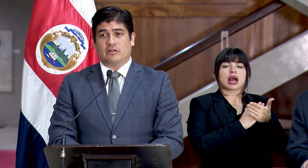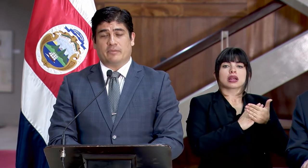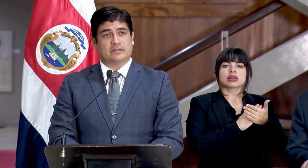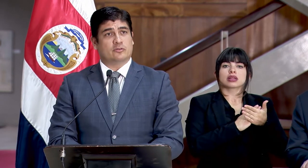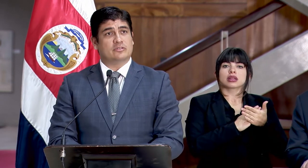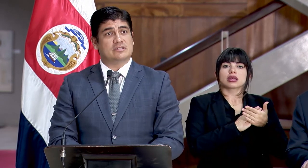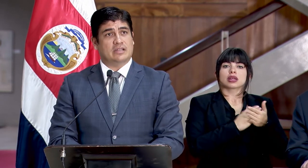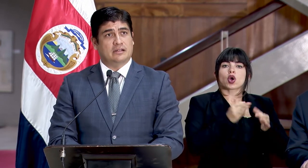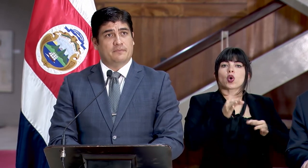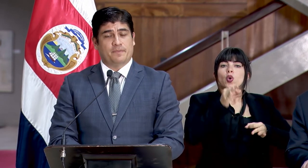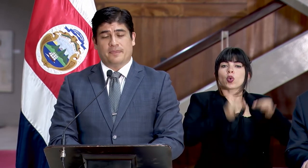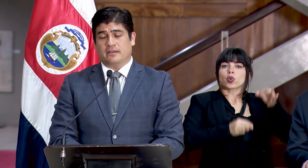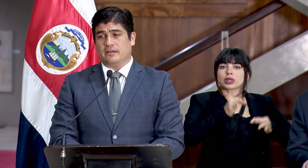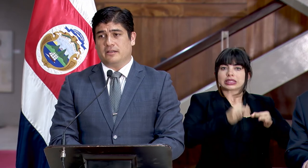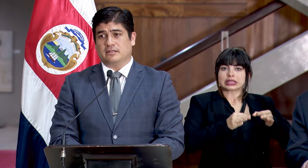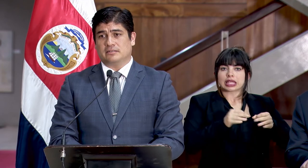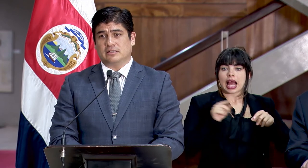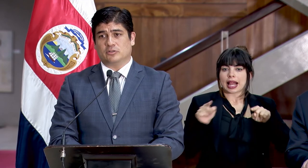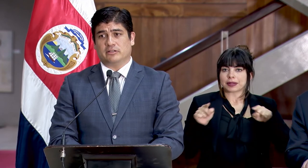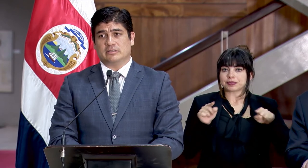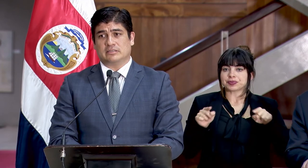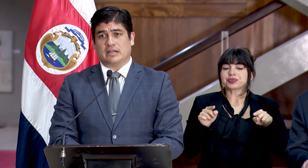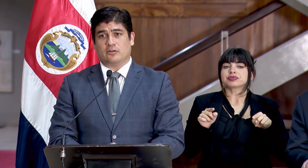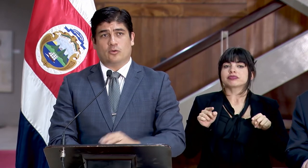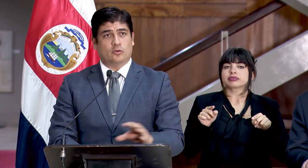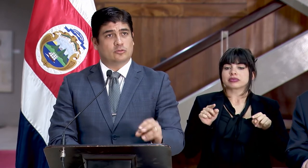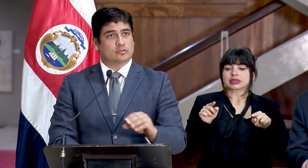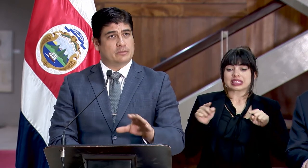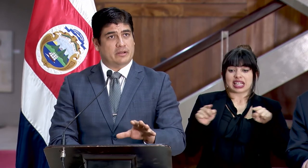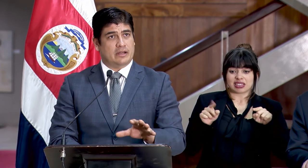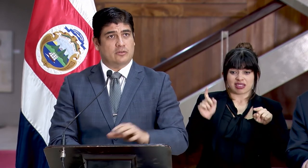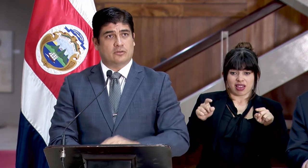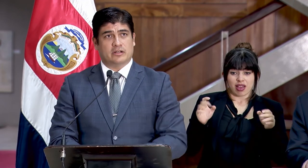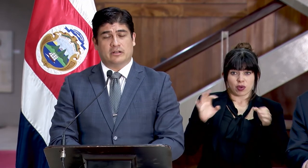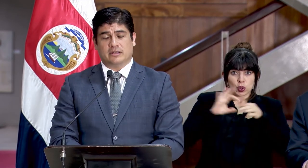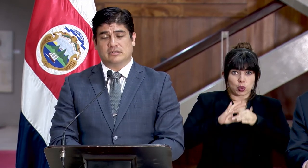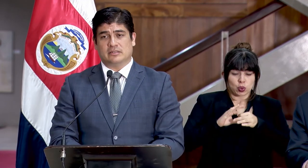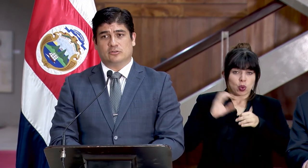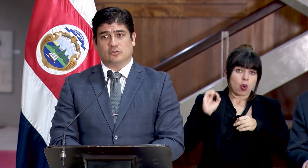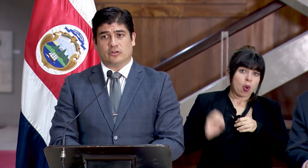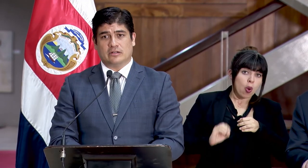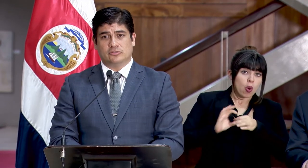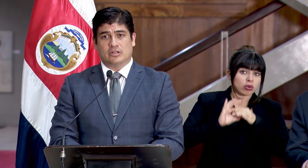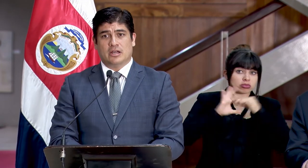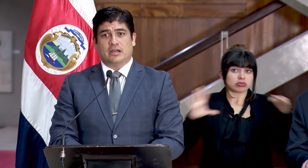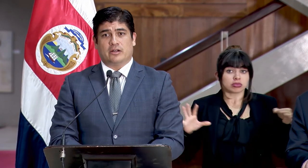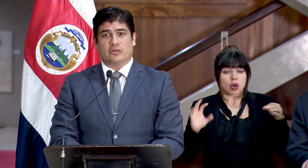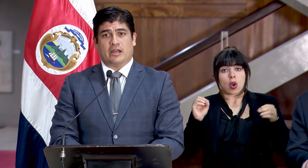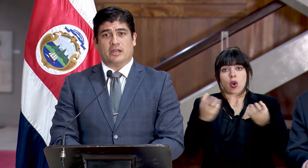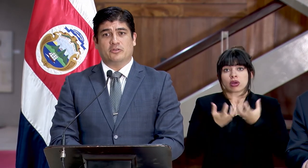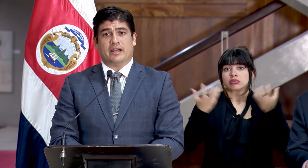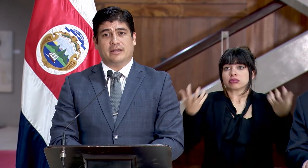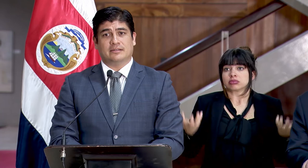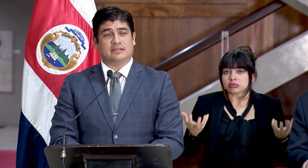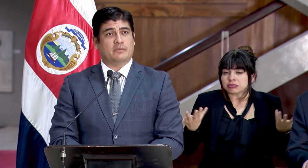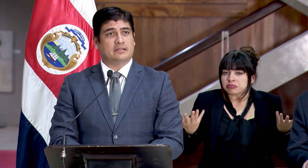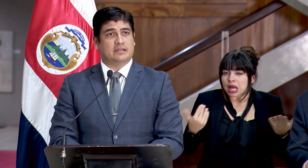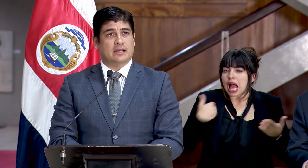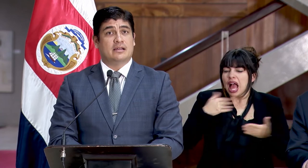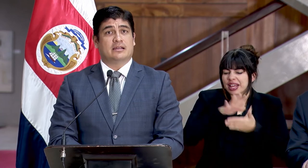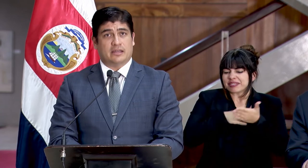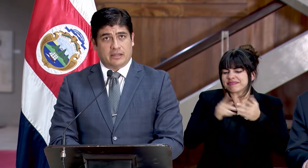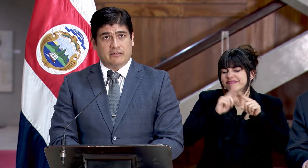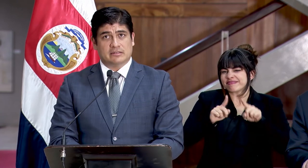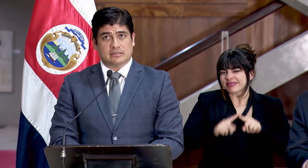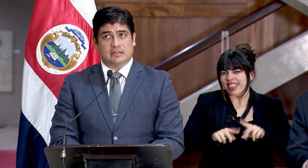tiene que ver con la parte judicial, si eso debe estar o junto, separado, en distintos órganos. Creo que hay una agenda